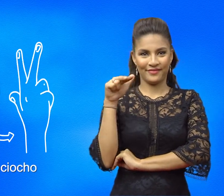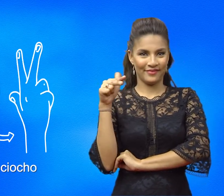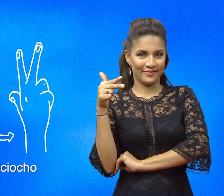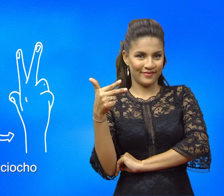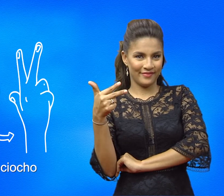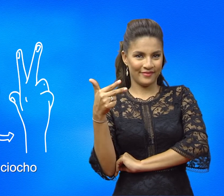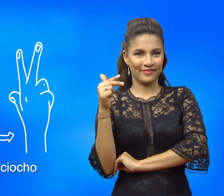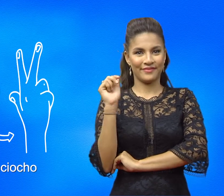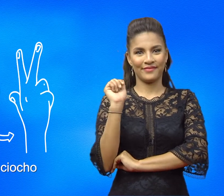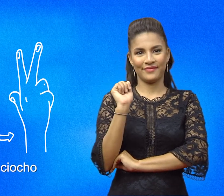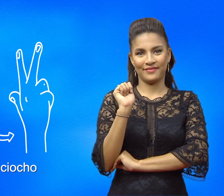18